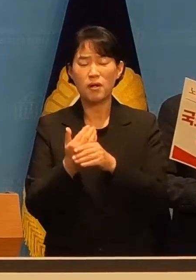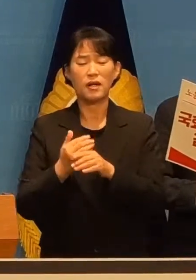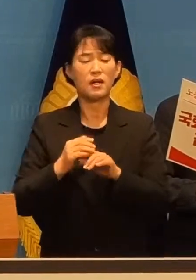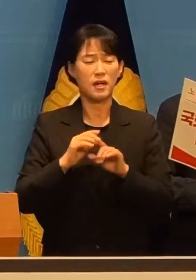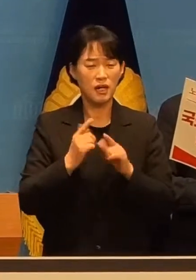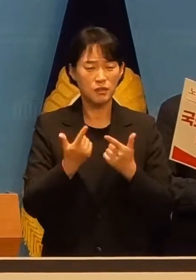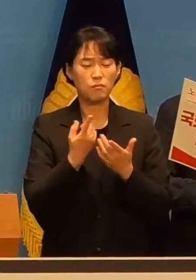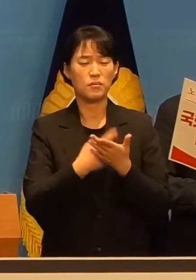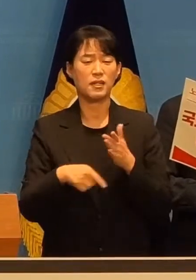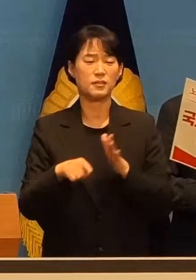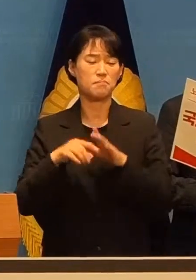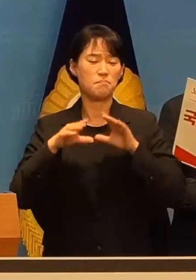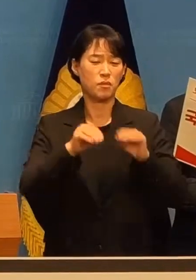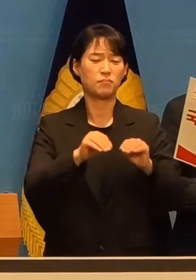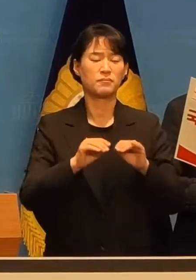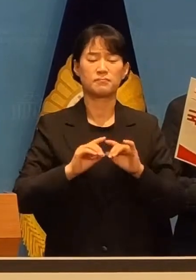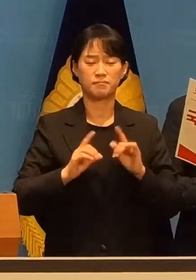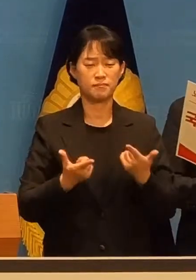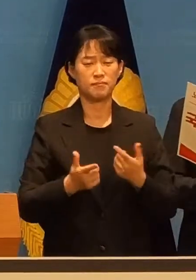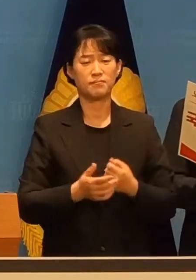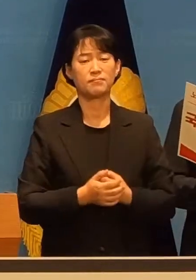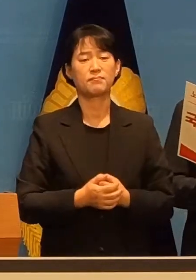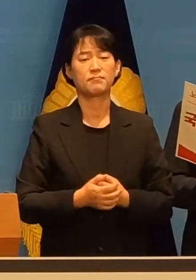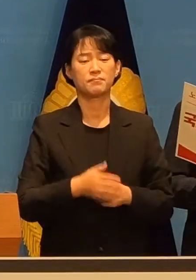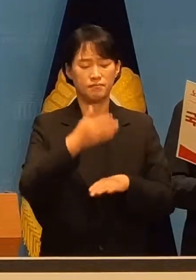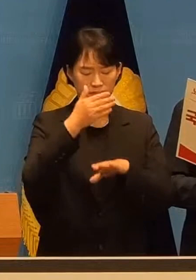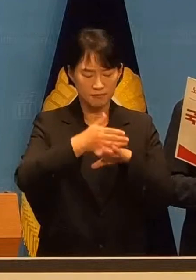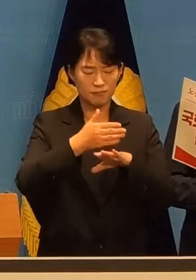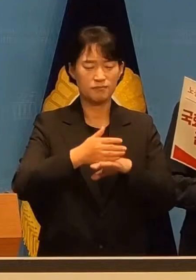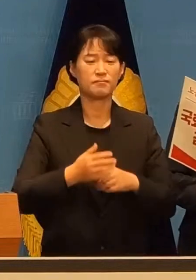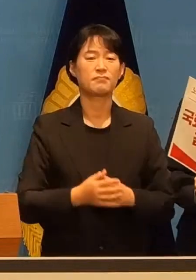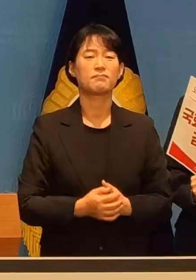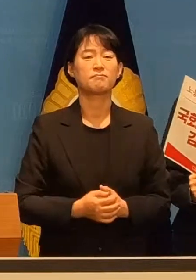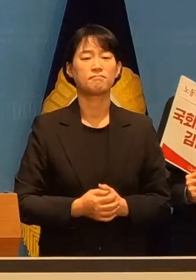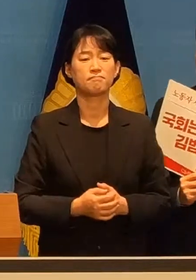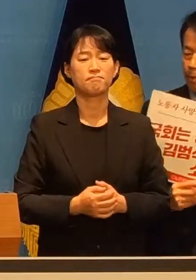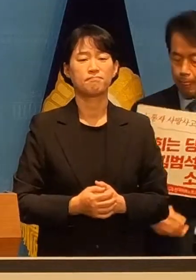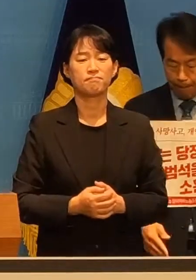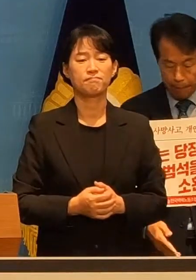때까지 저는 멈추지 않겠습니다. 감사합니다.